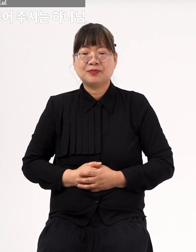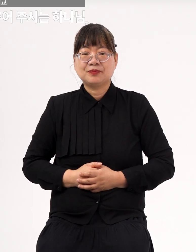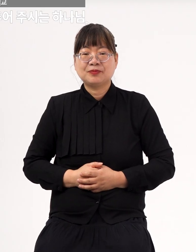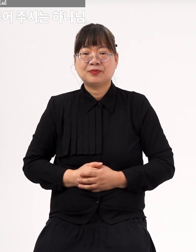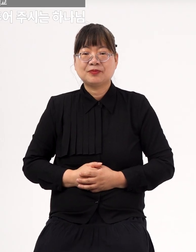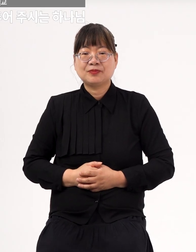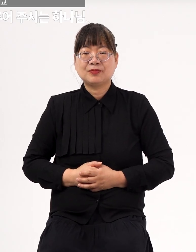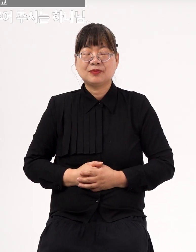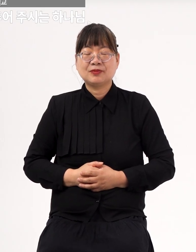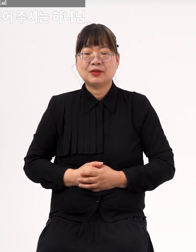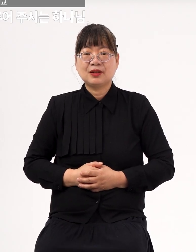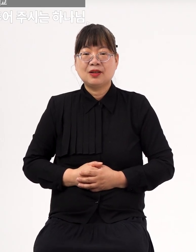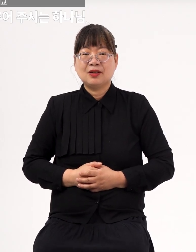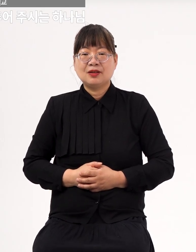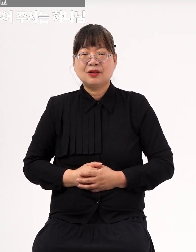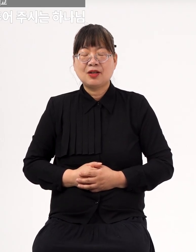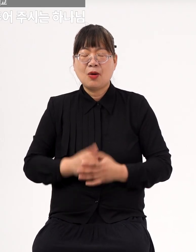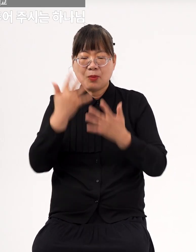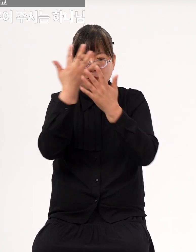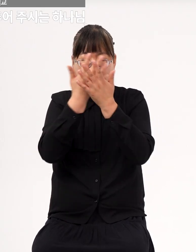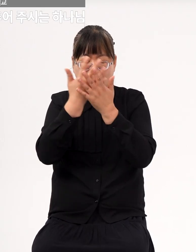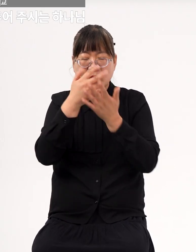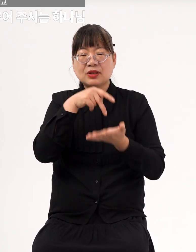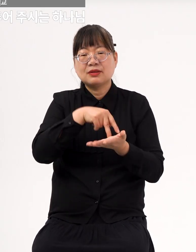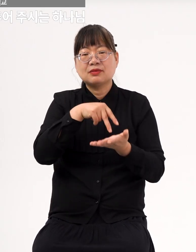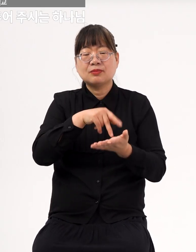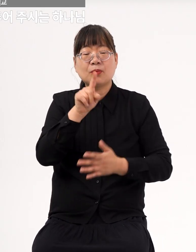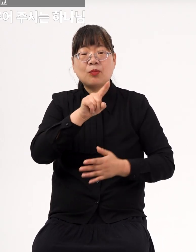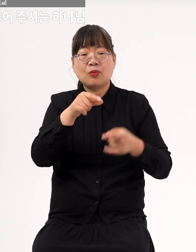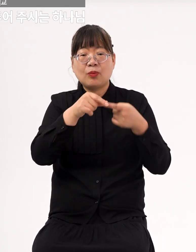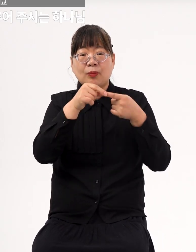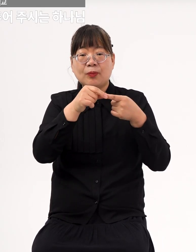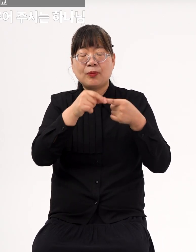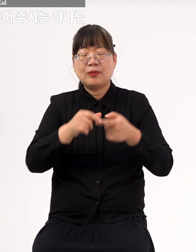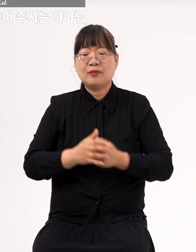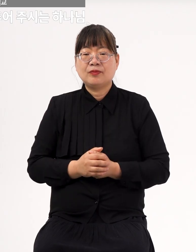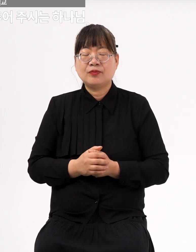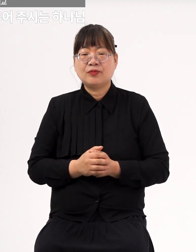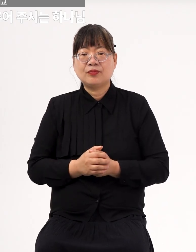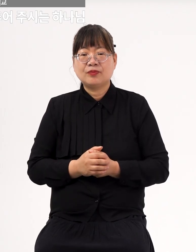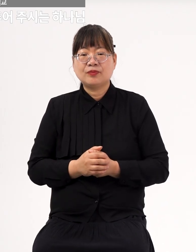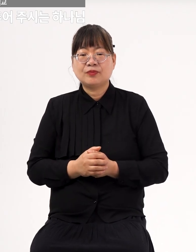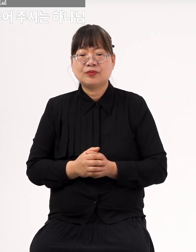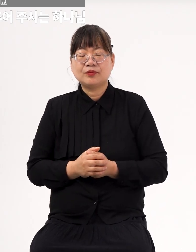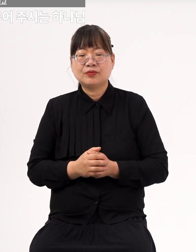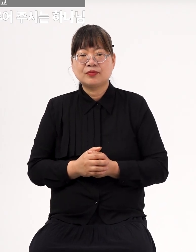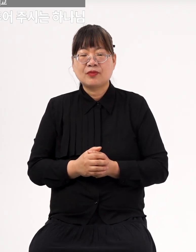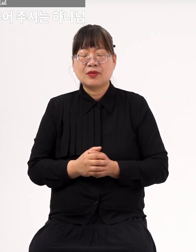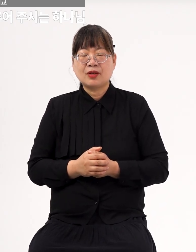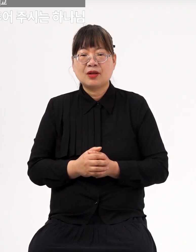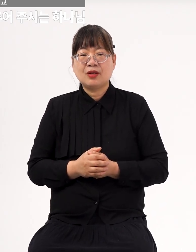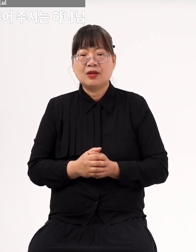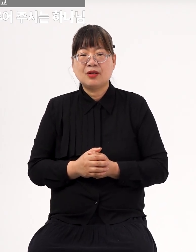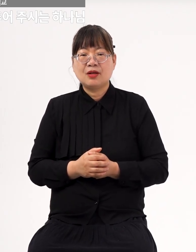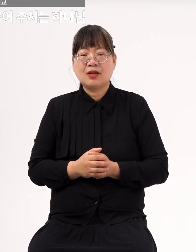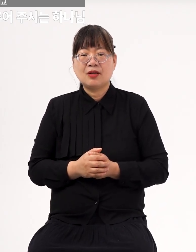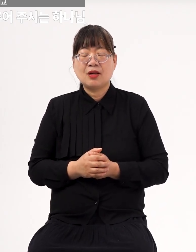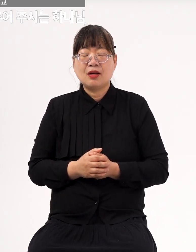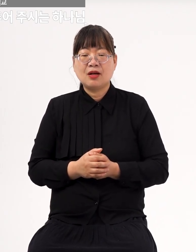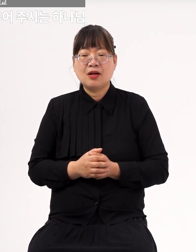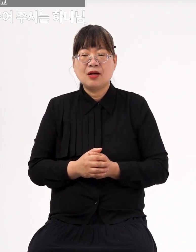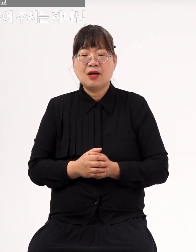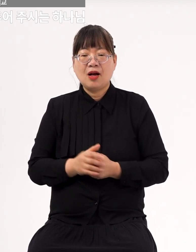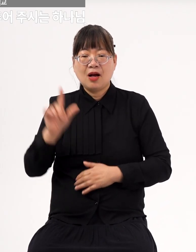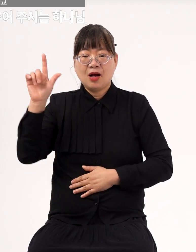어떤 측면에서 모호성을 갖고 있는가 하면 첫째, 이게 하룻밤 사이에 이 아버지가